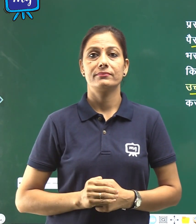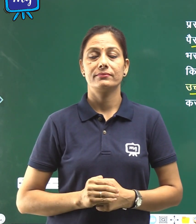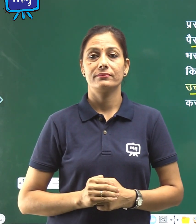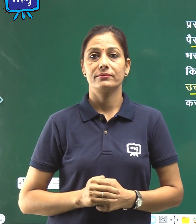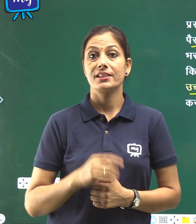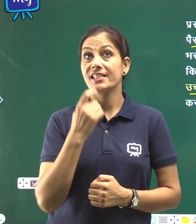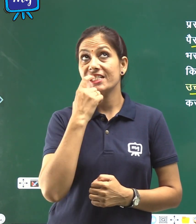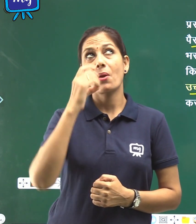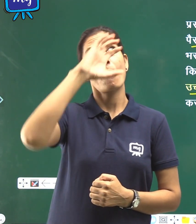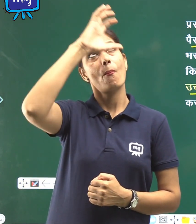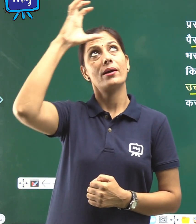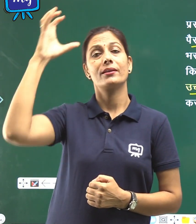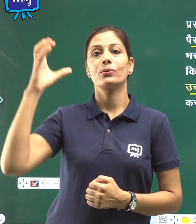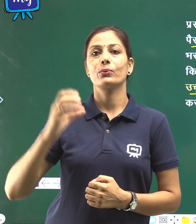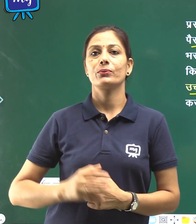मेघ को